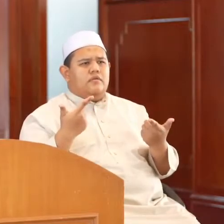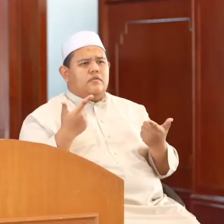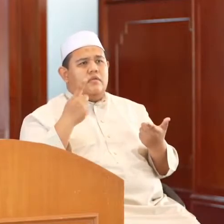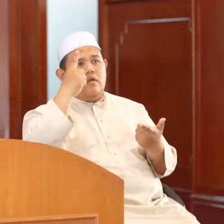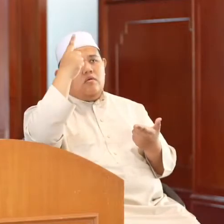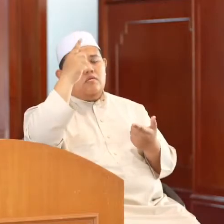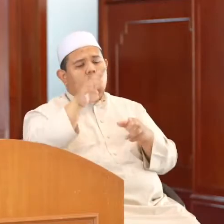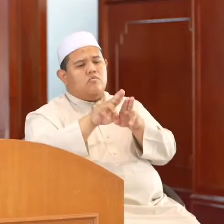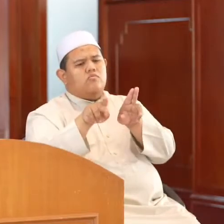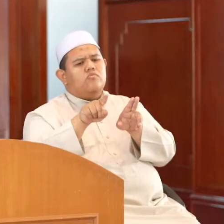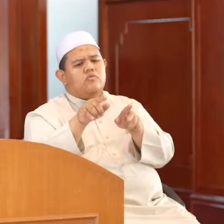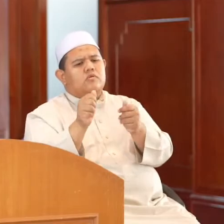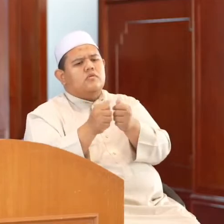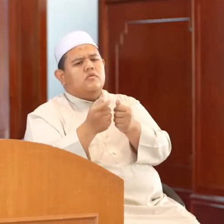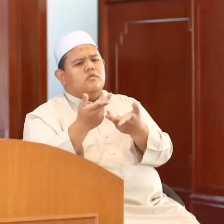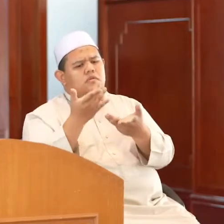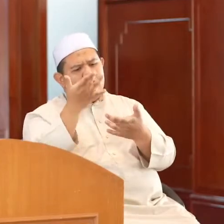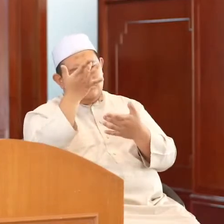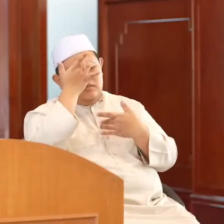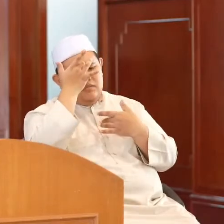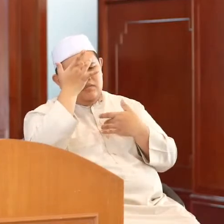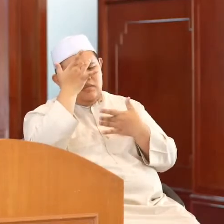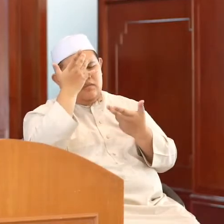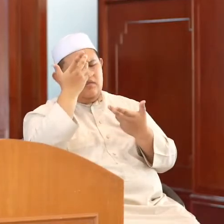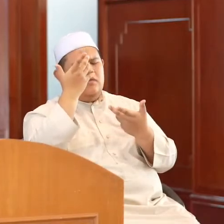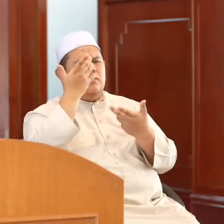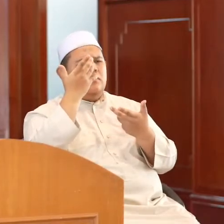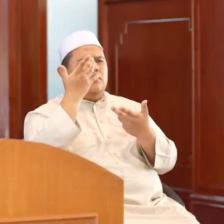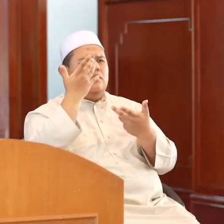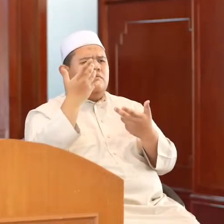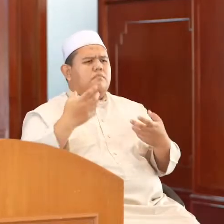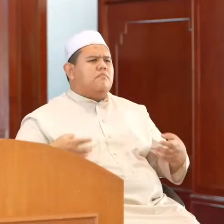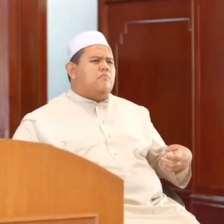Allah uji dia dengan sakit buah pinggang.